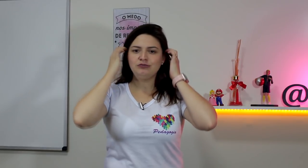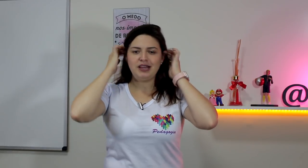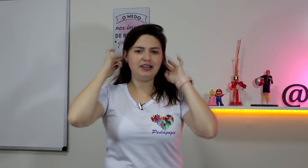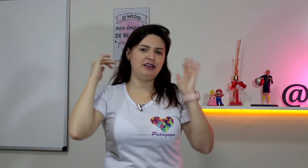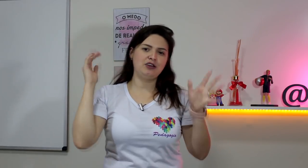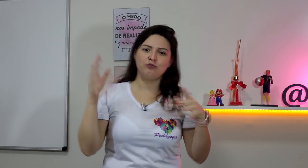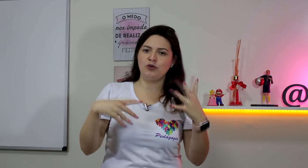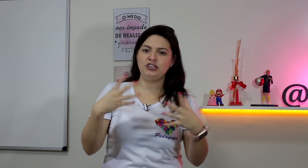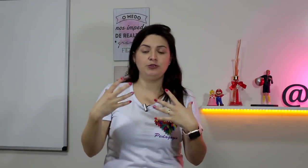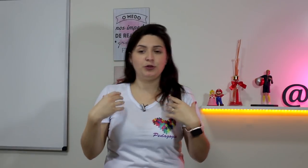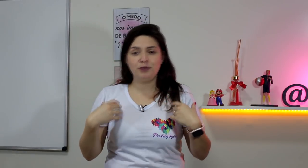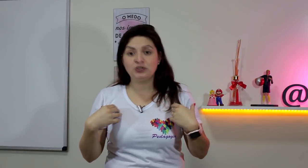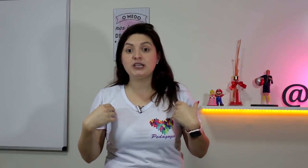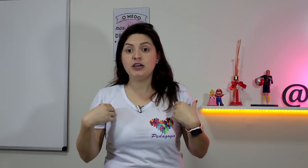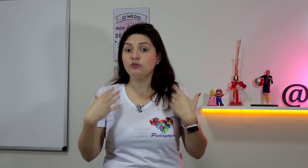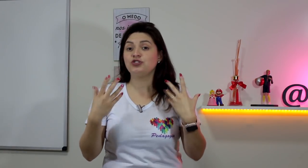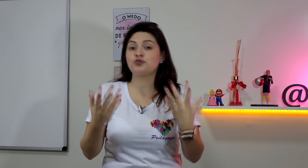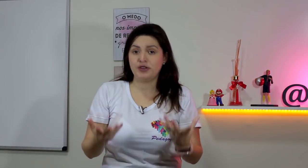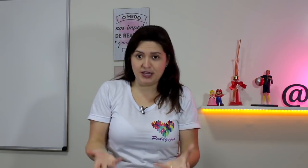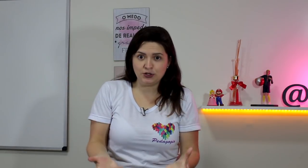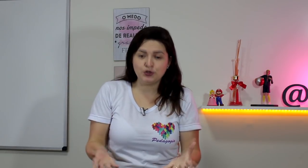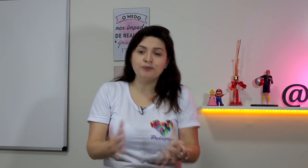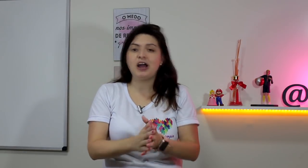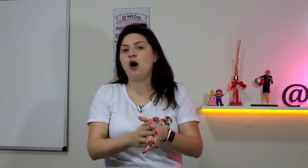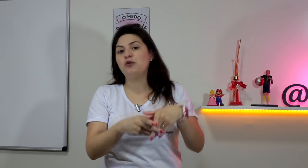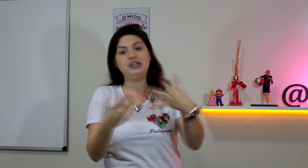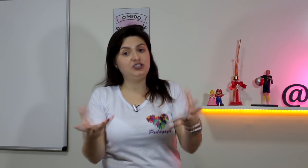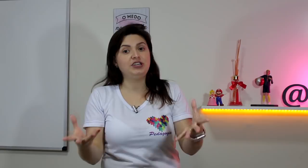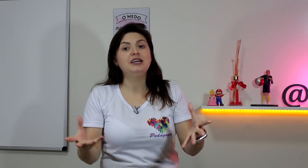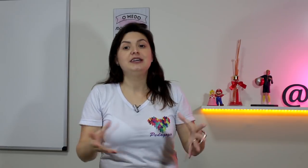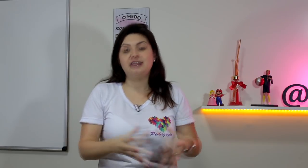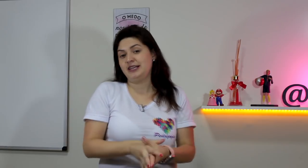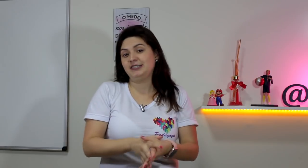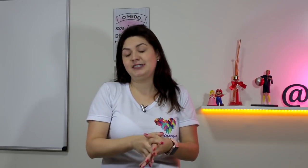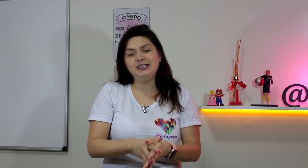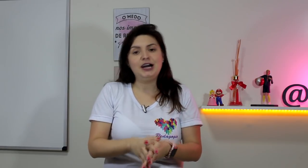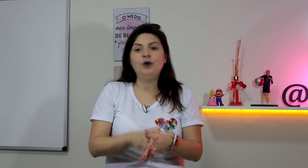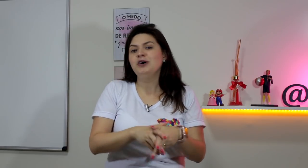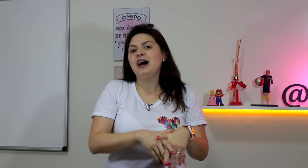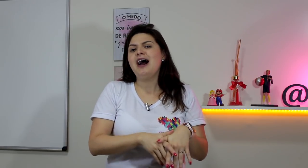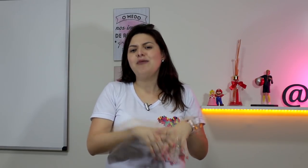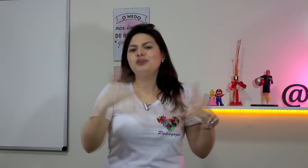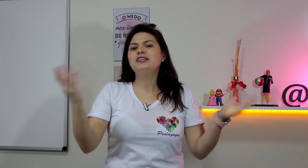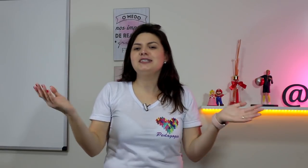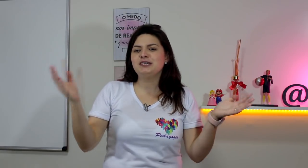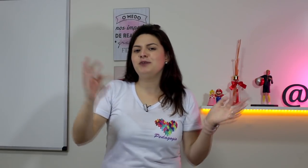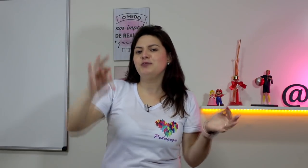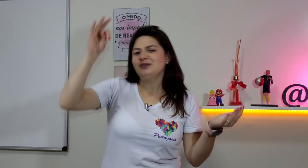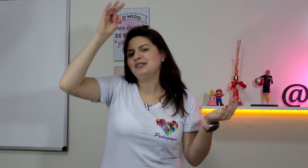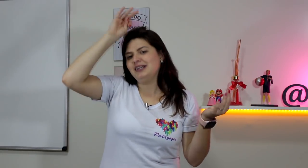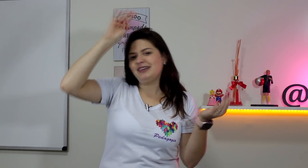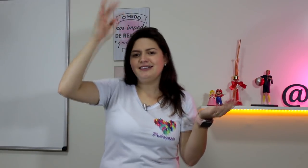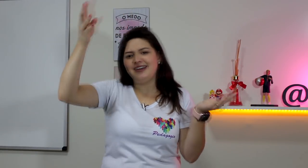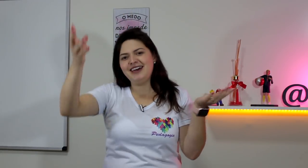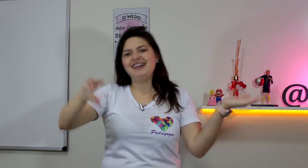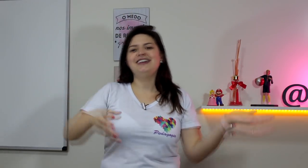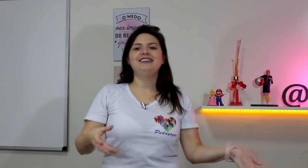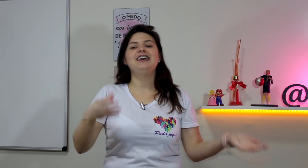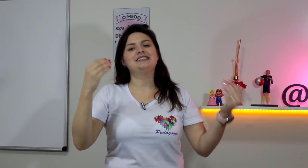tem nenhuma origem, pelo menos eu desconheço a origem desse sinal. Ah, poderia ser pelo menos a letra T, né, na testa,